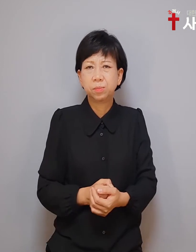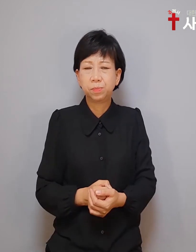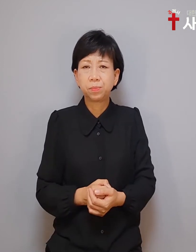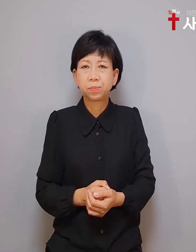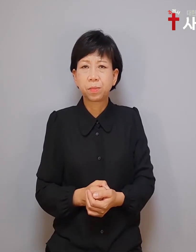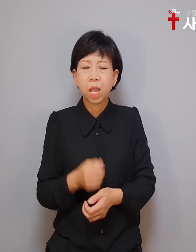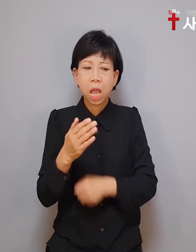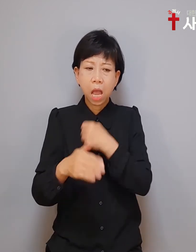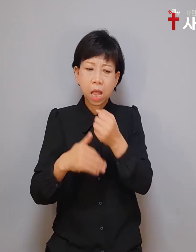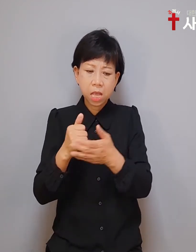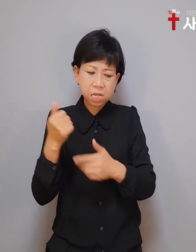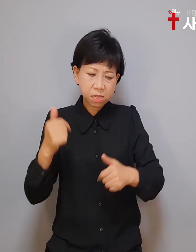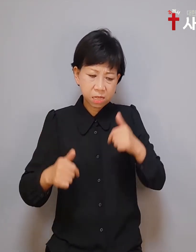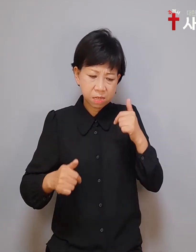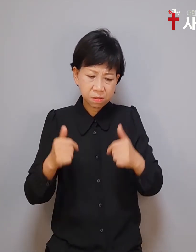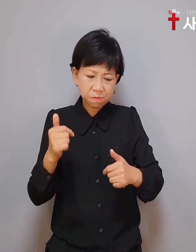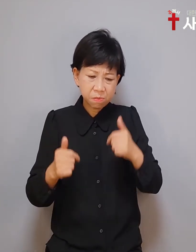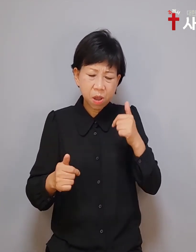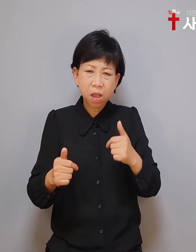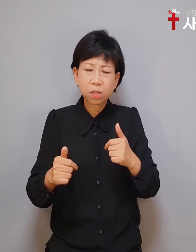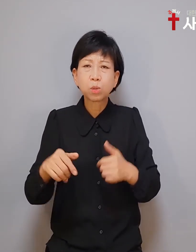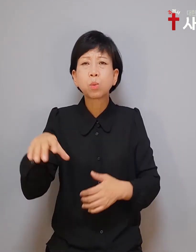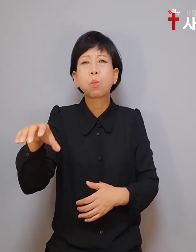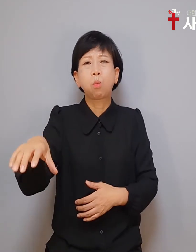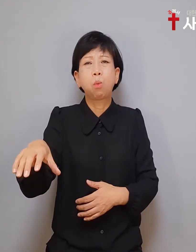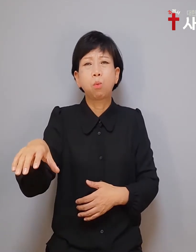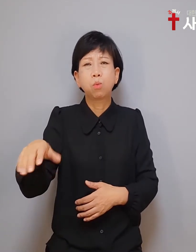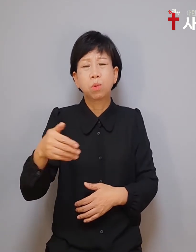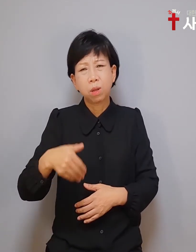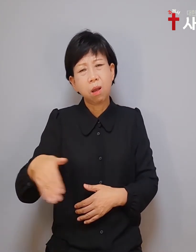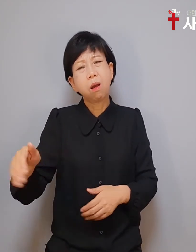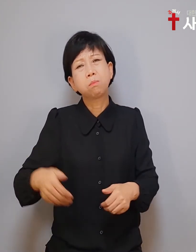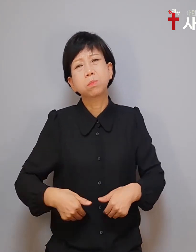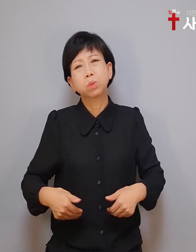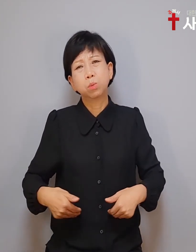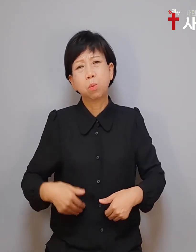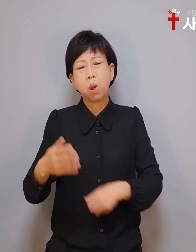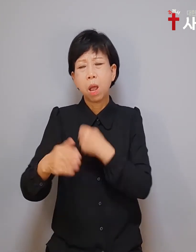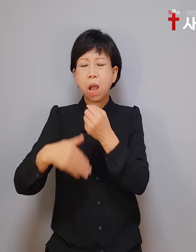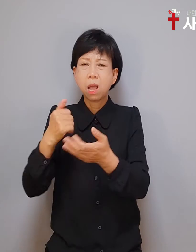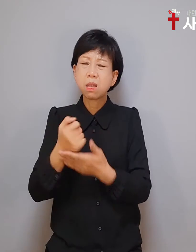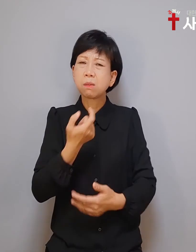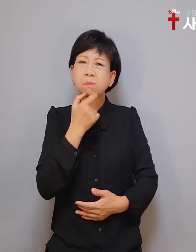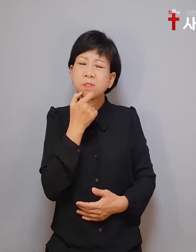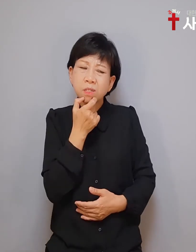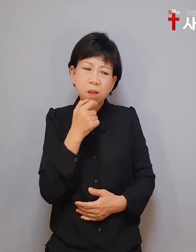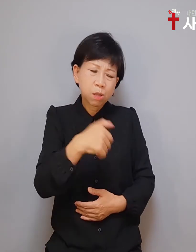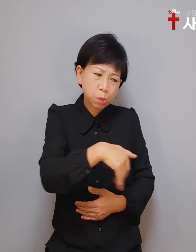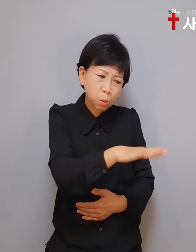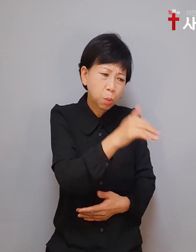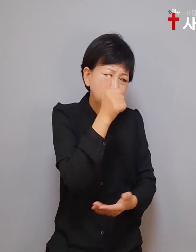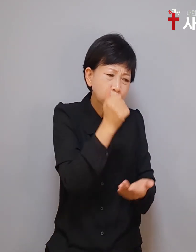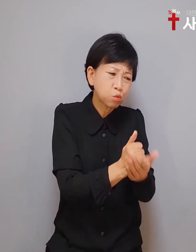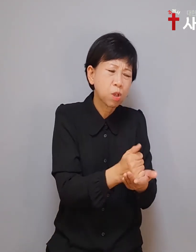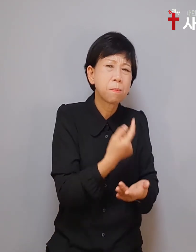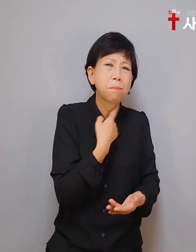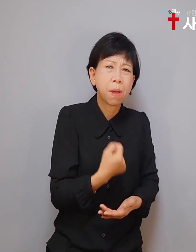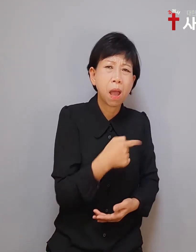거지요. 그 장소를 가야 될까요? 말아야 될까요? 가지 말아야 돼요. 그게 죄를 그치는